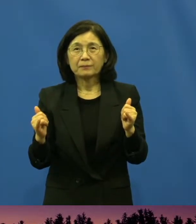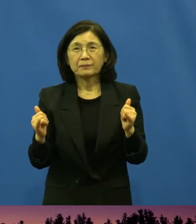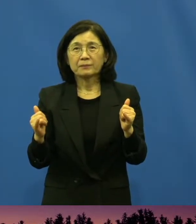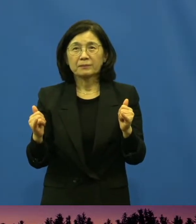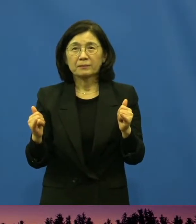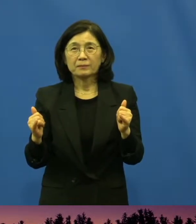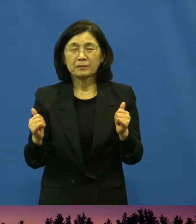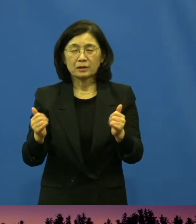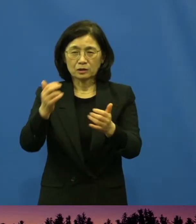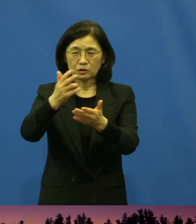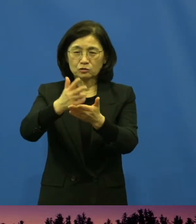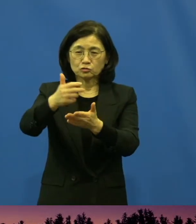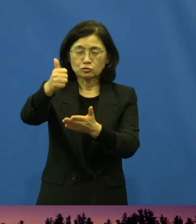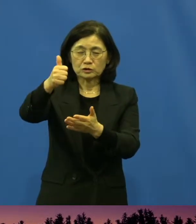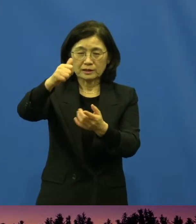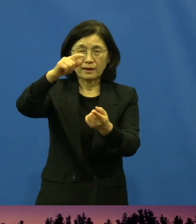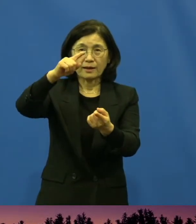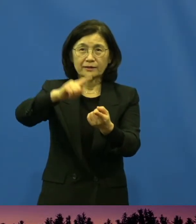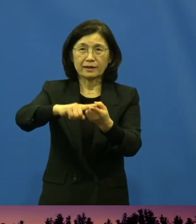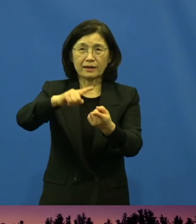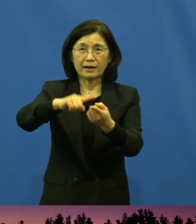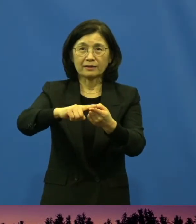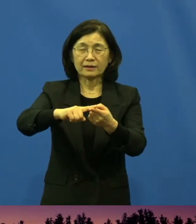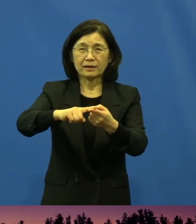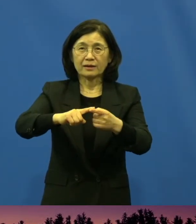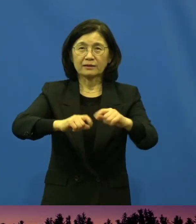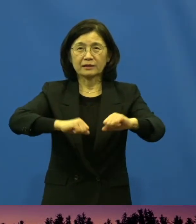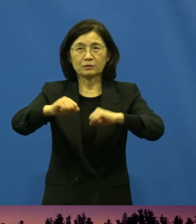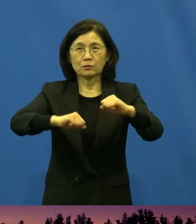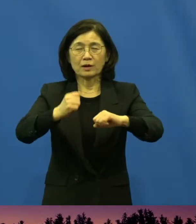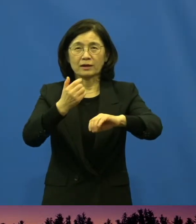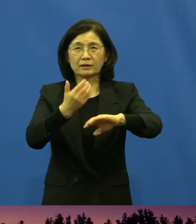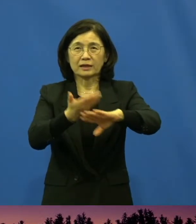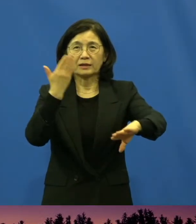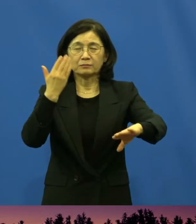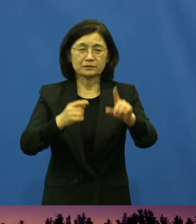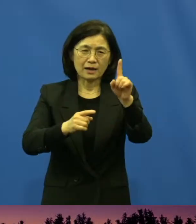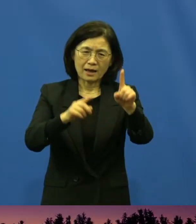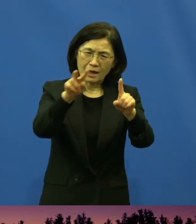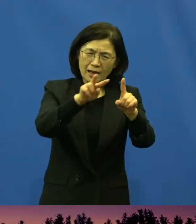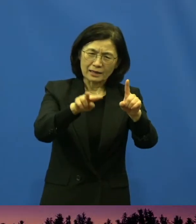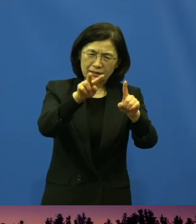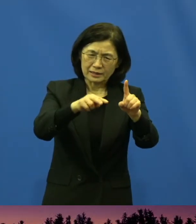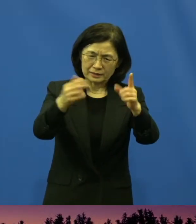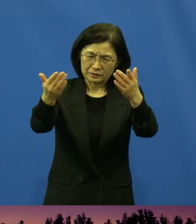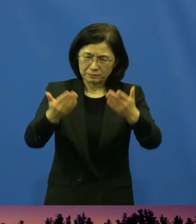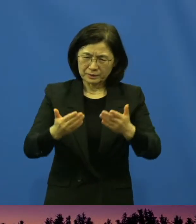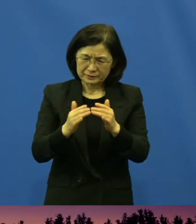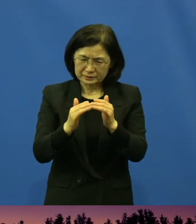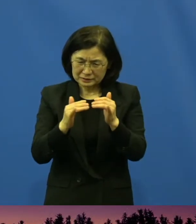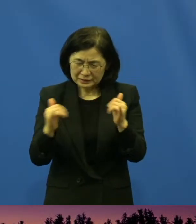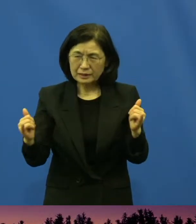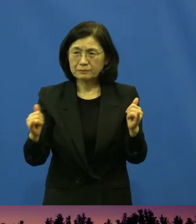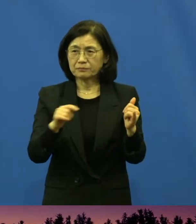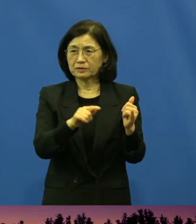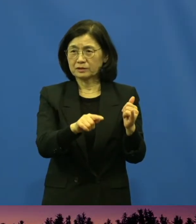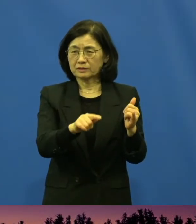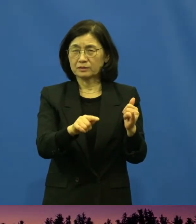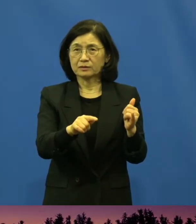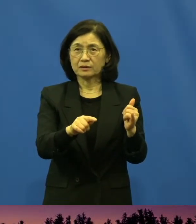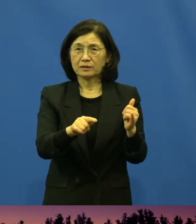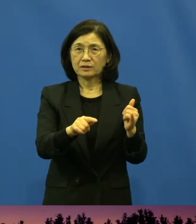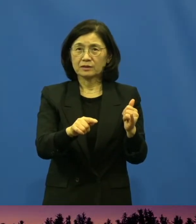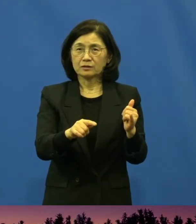주인에 대한 태도가 바른 거죠. 근데 1달란트 받은 사람은 주인에 대한 태도가 안 좋아요. 주인을 굉장히 곡해하고